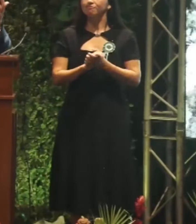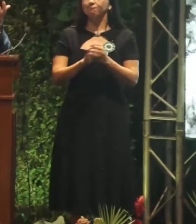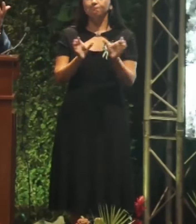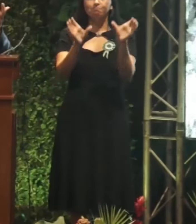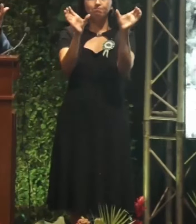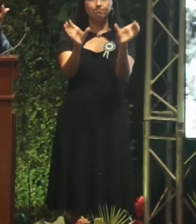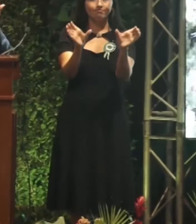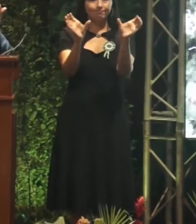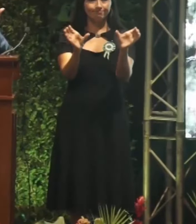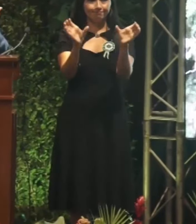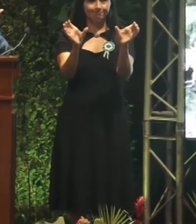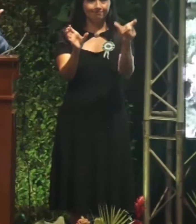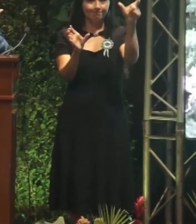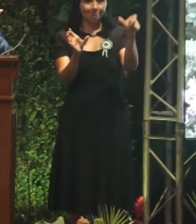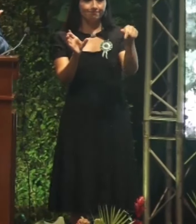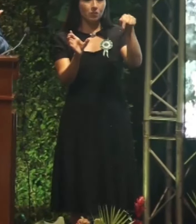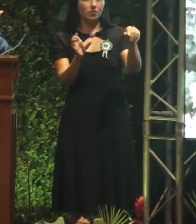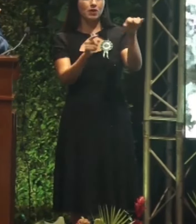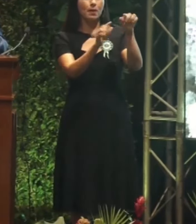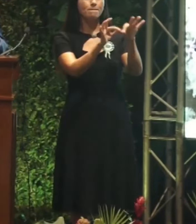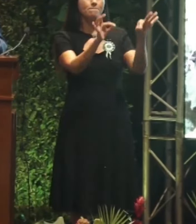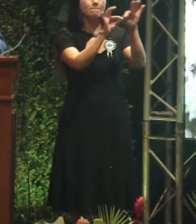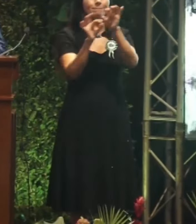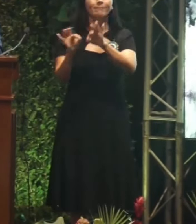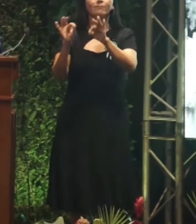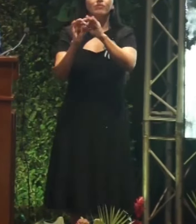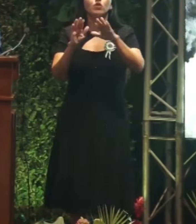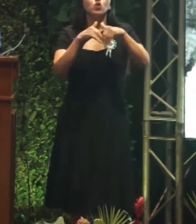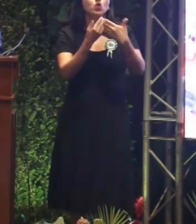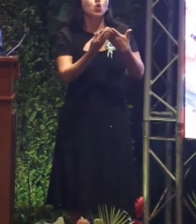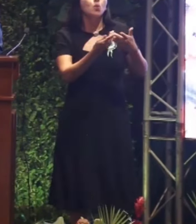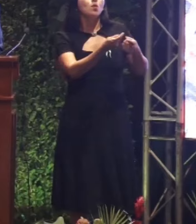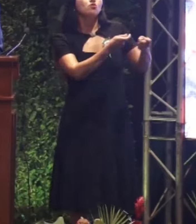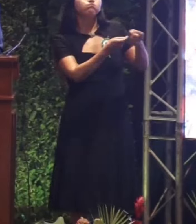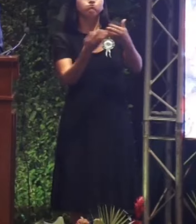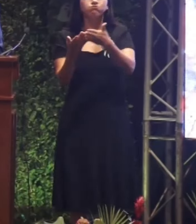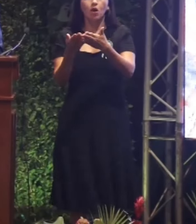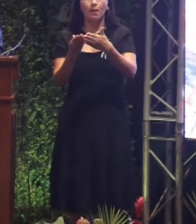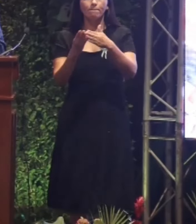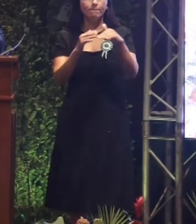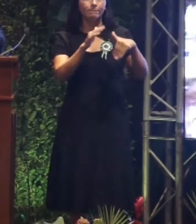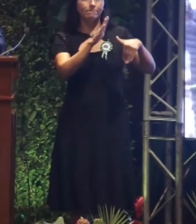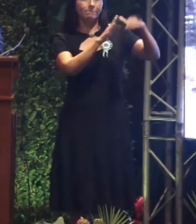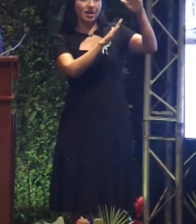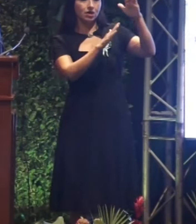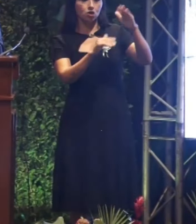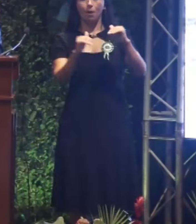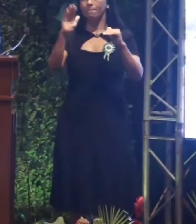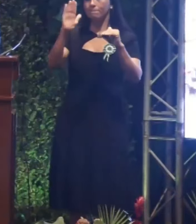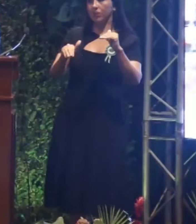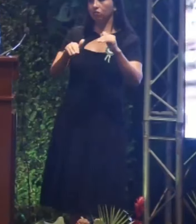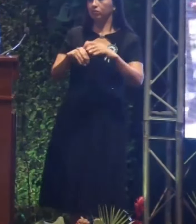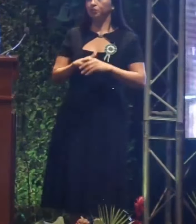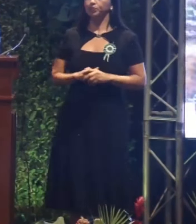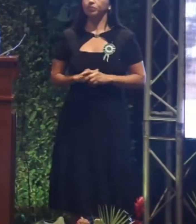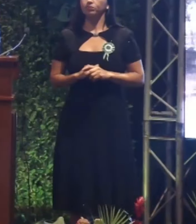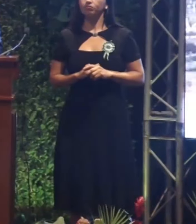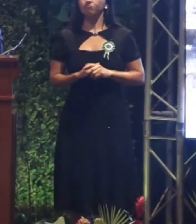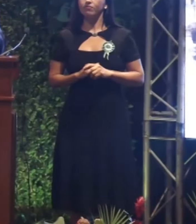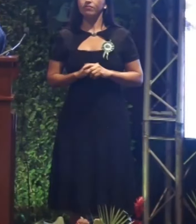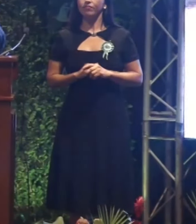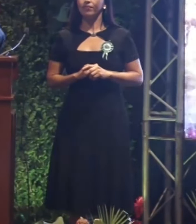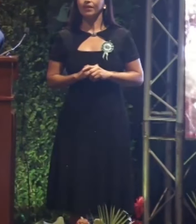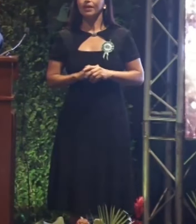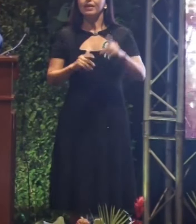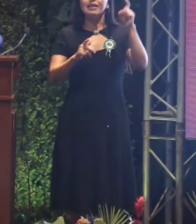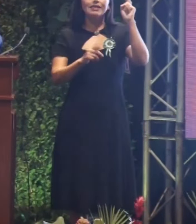entre dos actores principales en lo que es la gobernabilidad, mayorías y minorías.